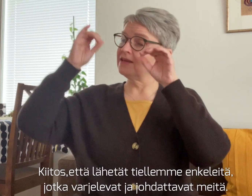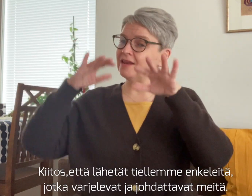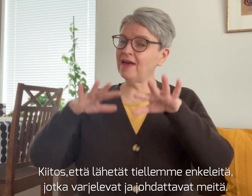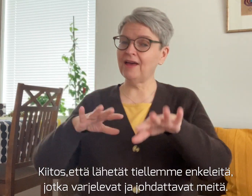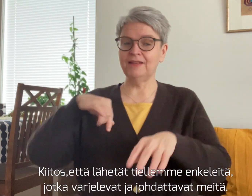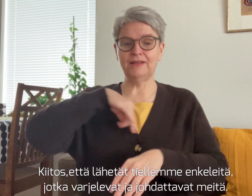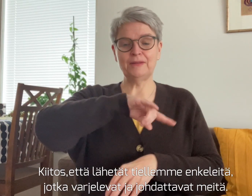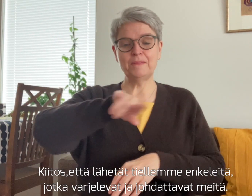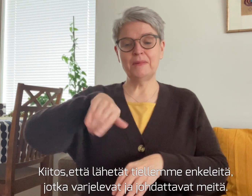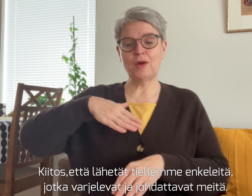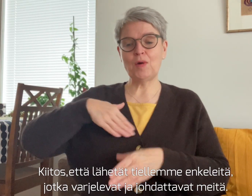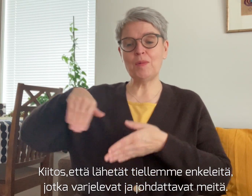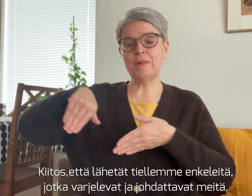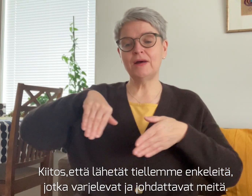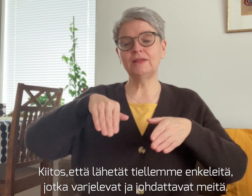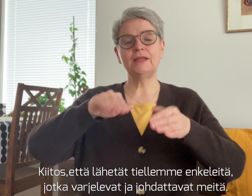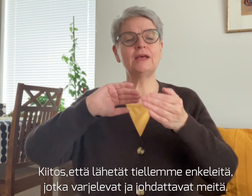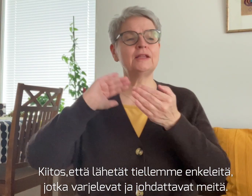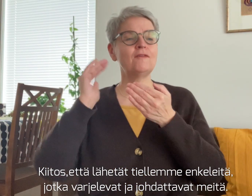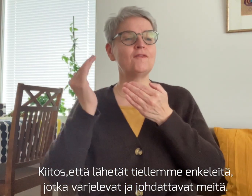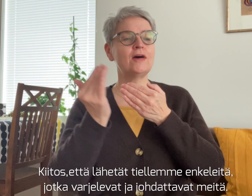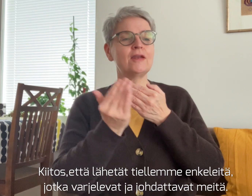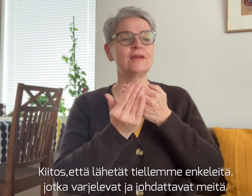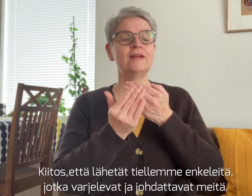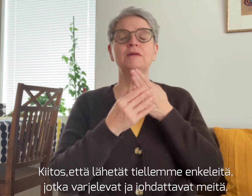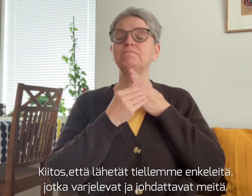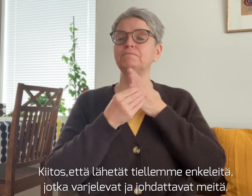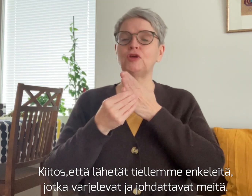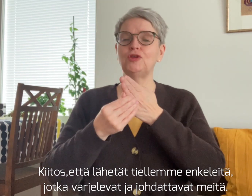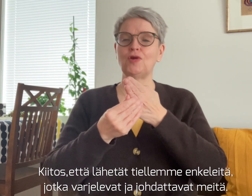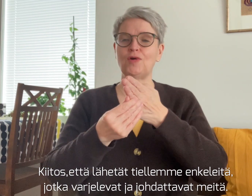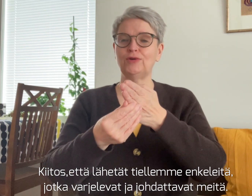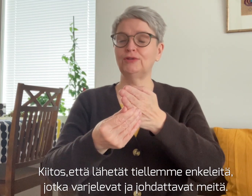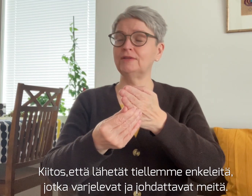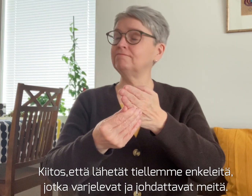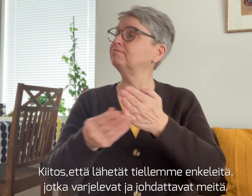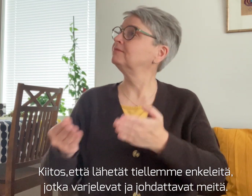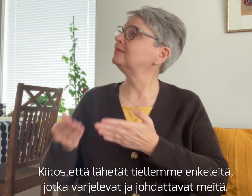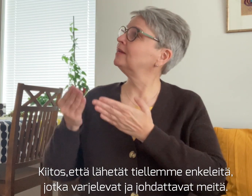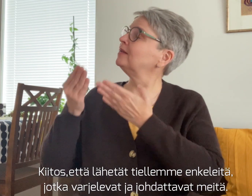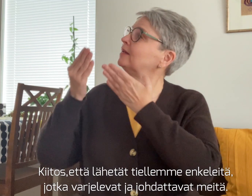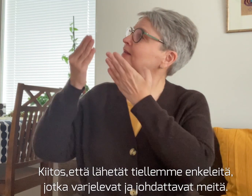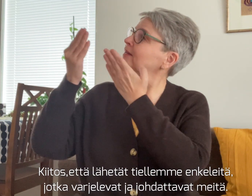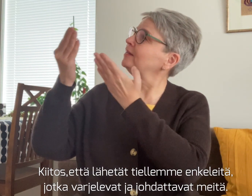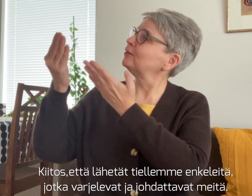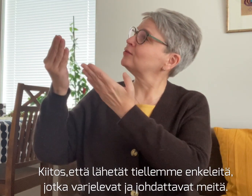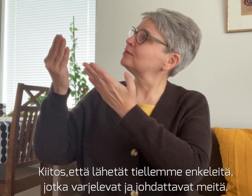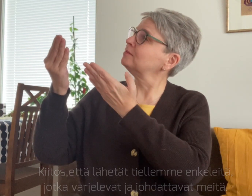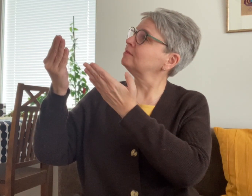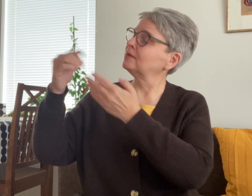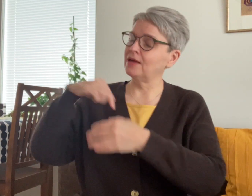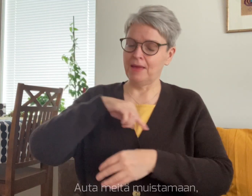Kiitos, että lähetät tiellemme enkeleitä, jotka varjelevat ja johdattavat meitä.